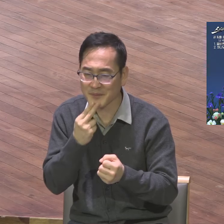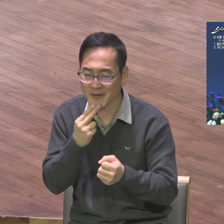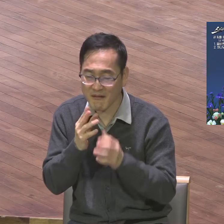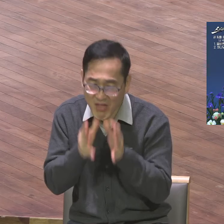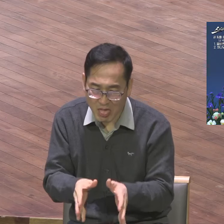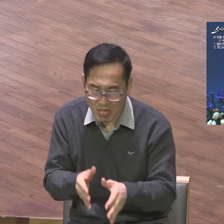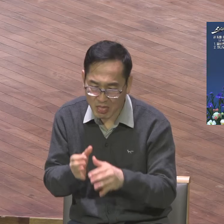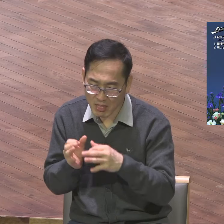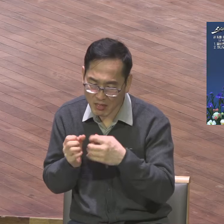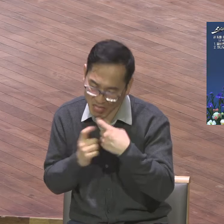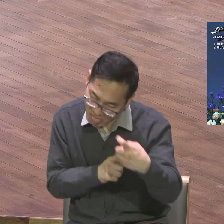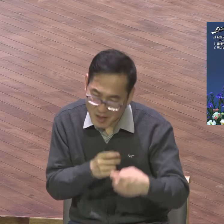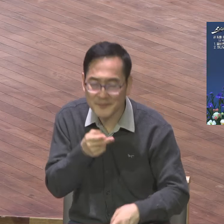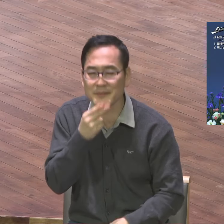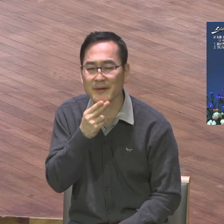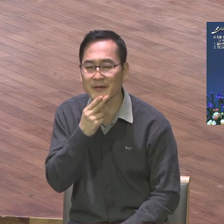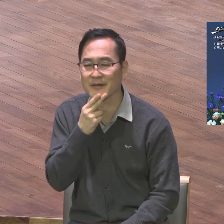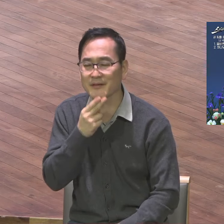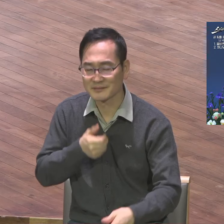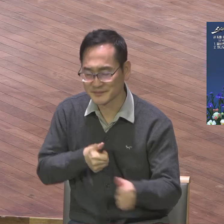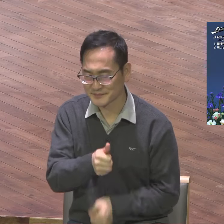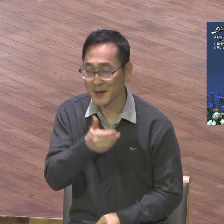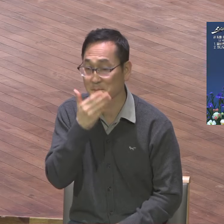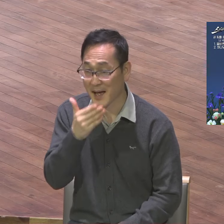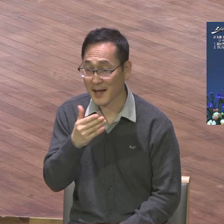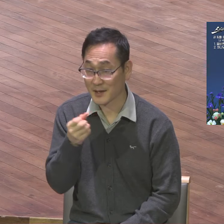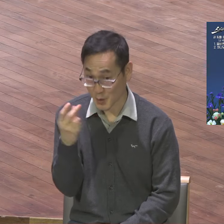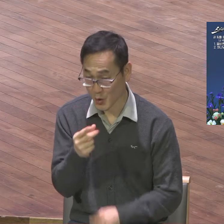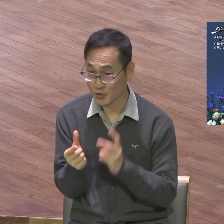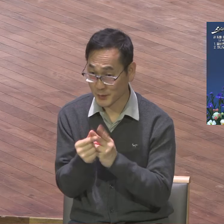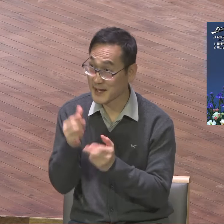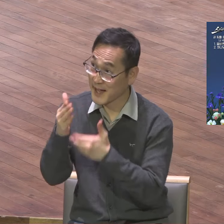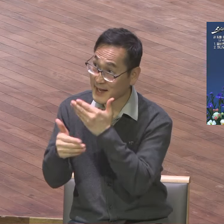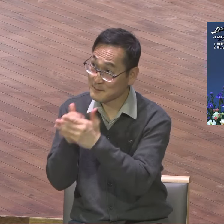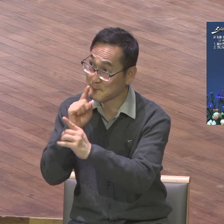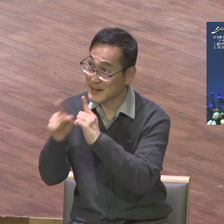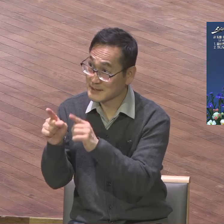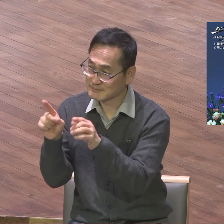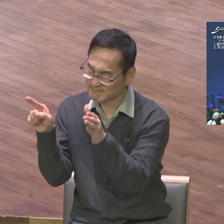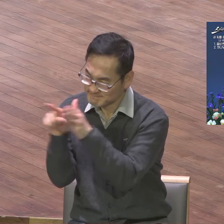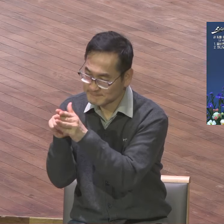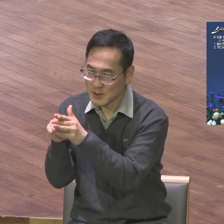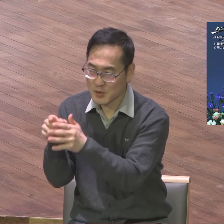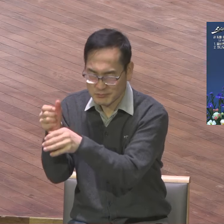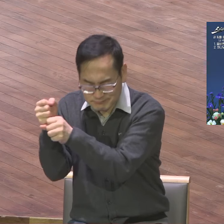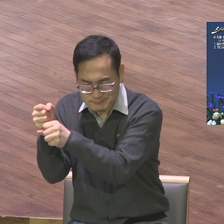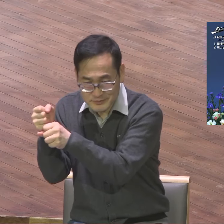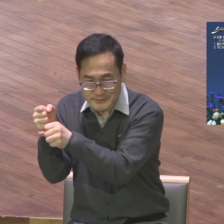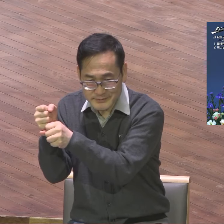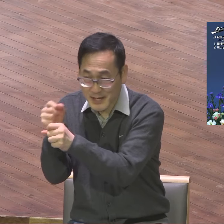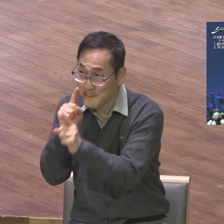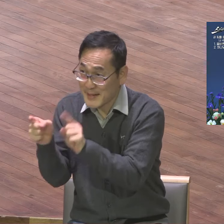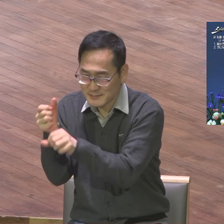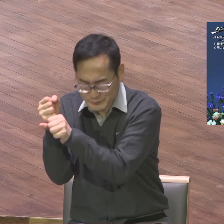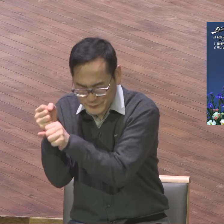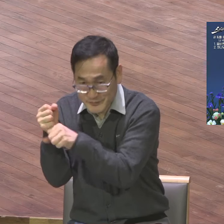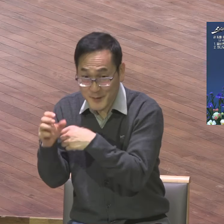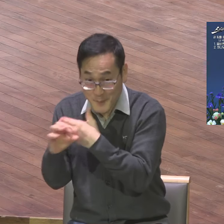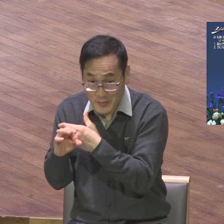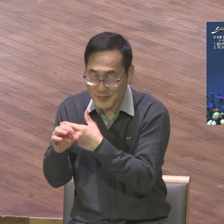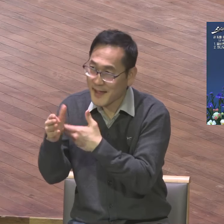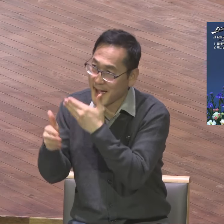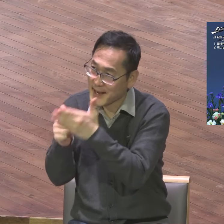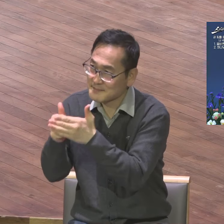또 한편으로는 하나님의 말씀을 굳게 붙잡는 것이 굳게 붙잡는 것이 여호와를 앙망하는